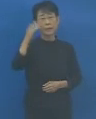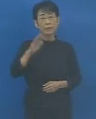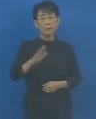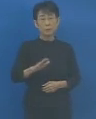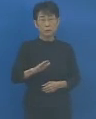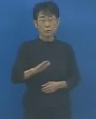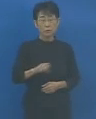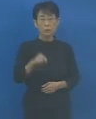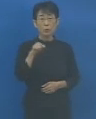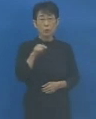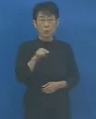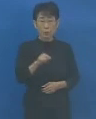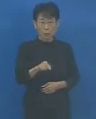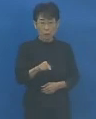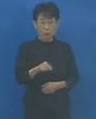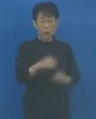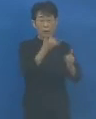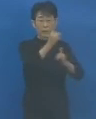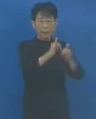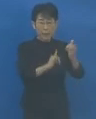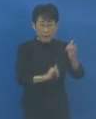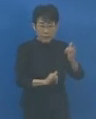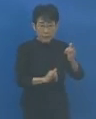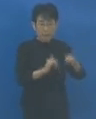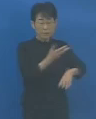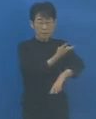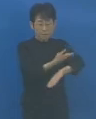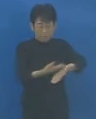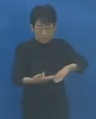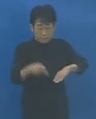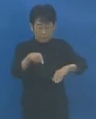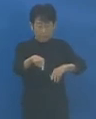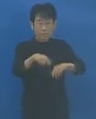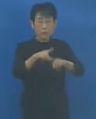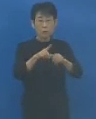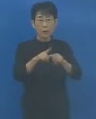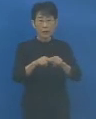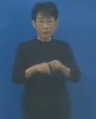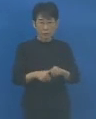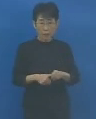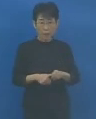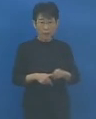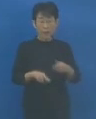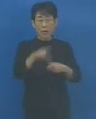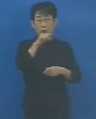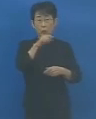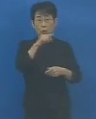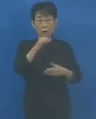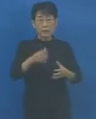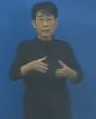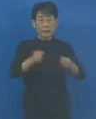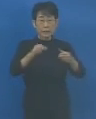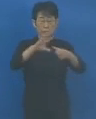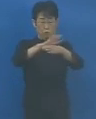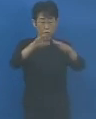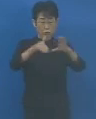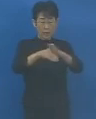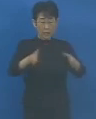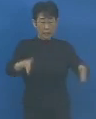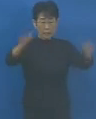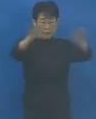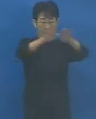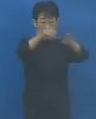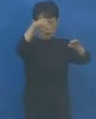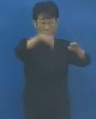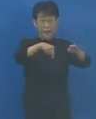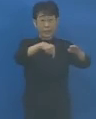この経緯や歴史については、例えば鳥銀文化会館の前にいつの